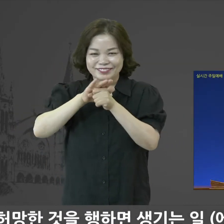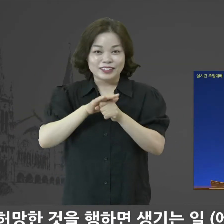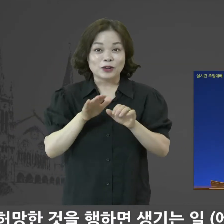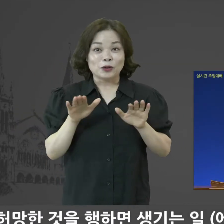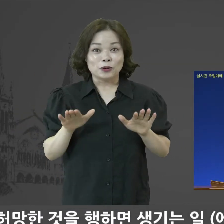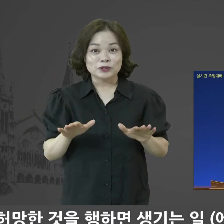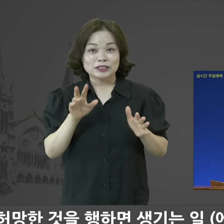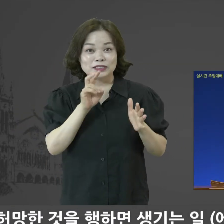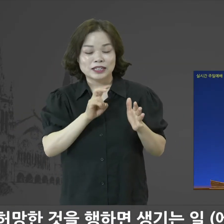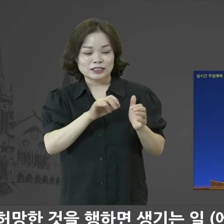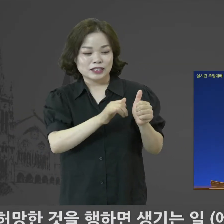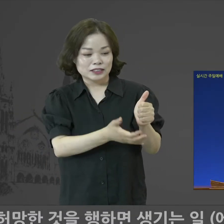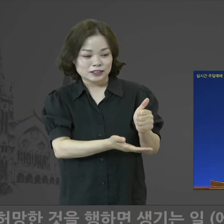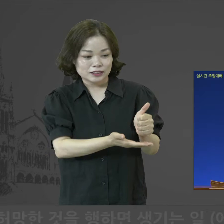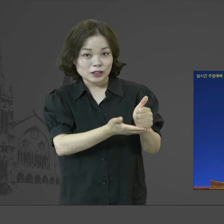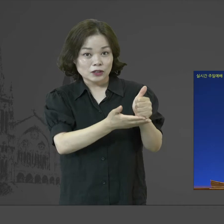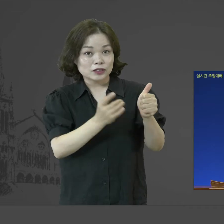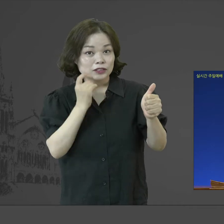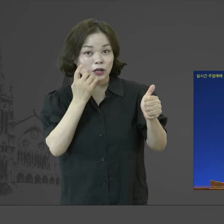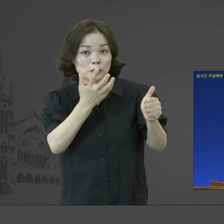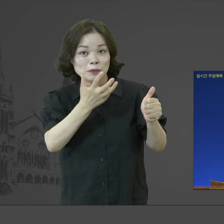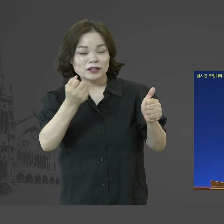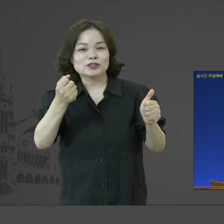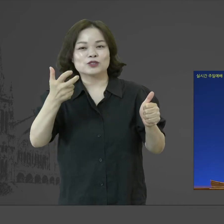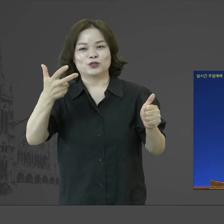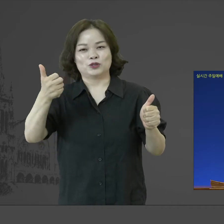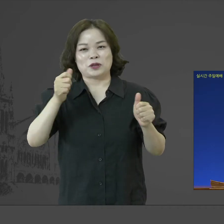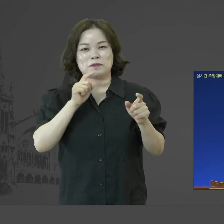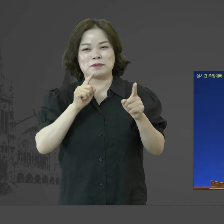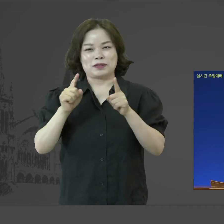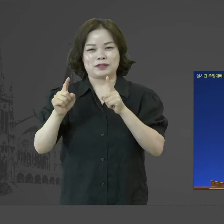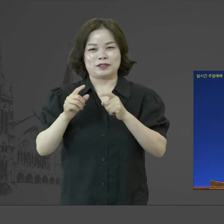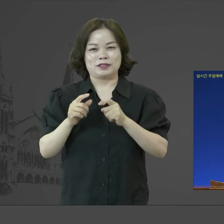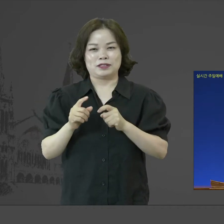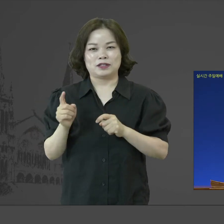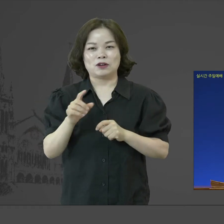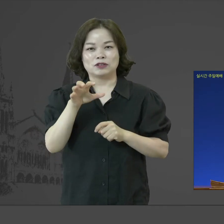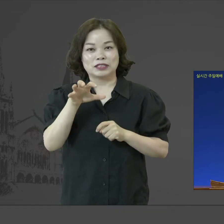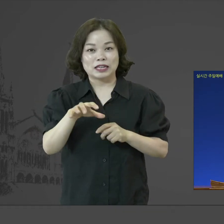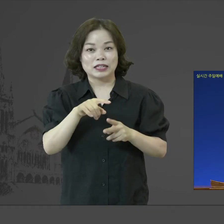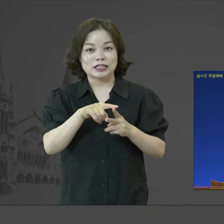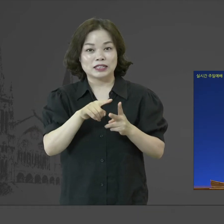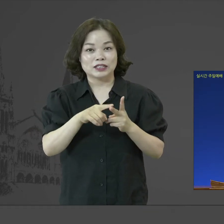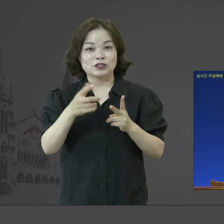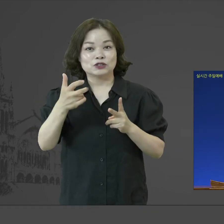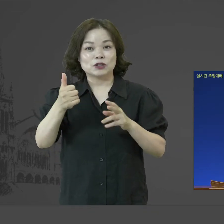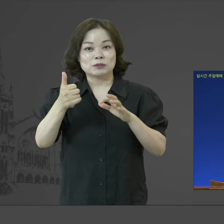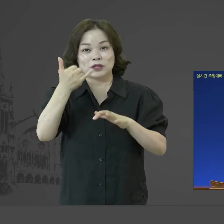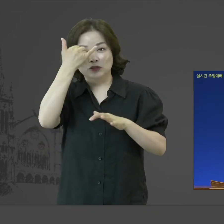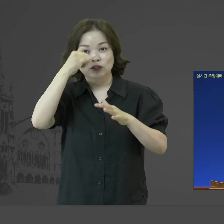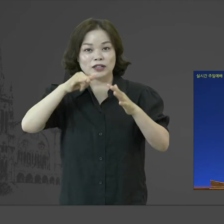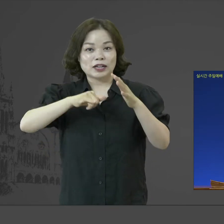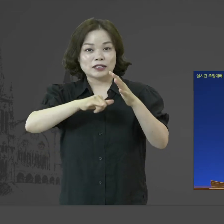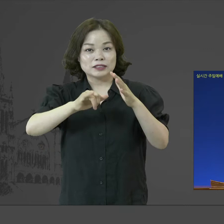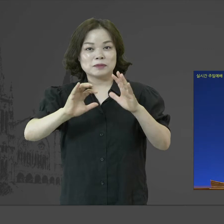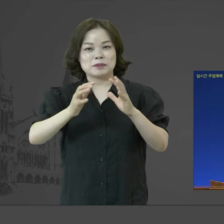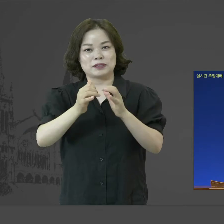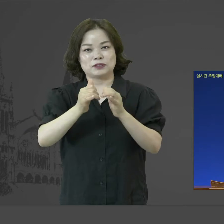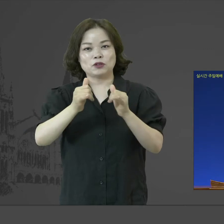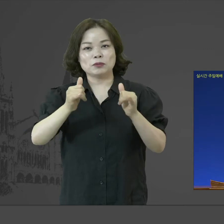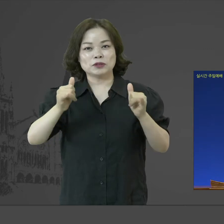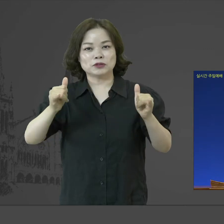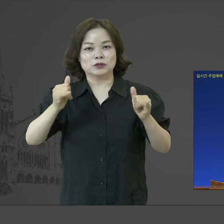오늘도 찬양과 섬김을 통해서 영광 받으신 주님 말씀으로 어디에 있든 주 앞에 나온 충영 가족들, 하나님의